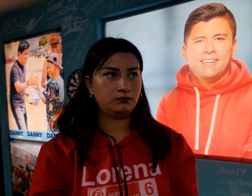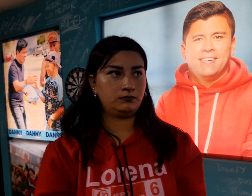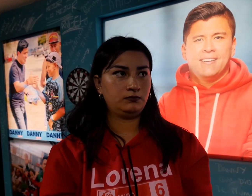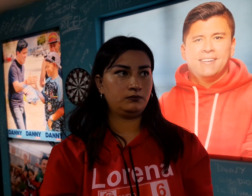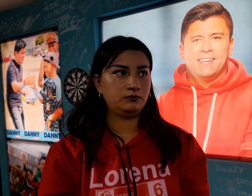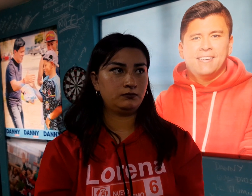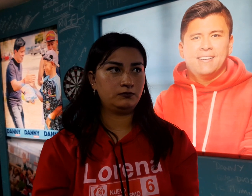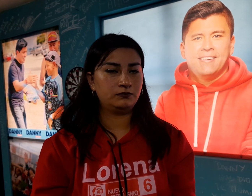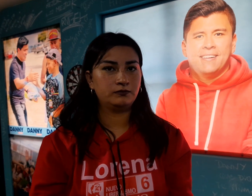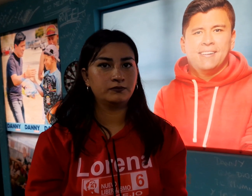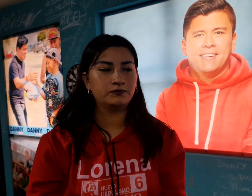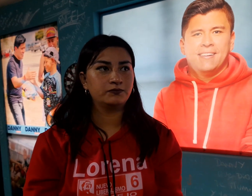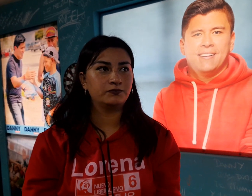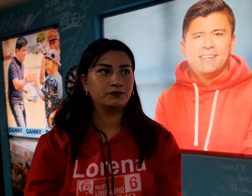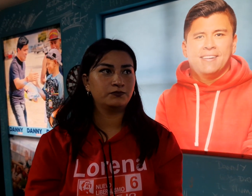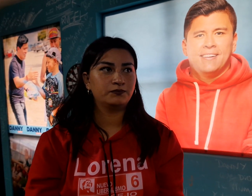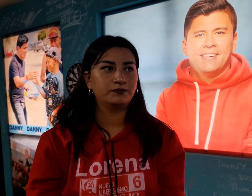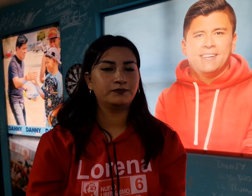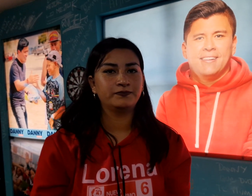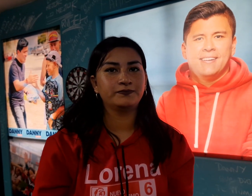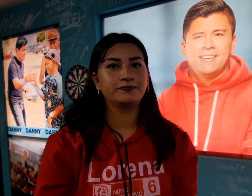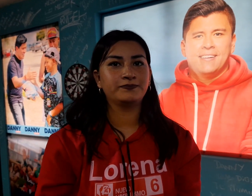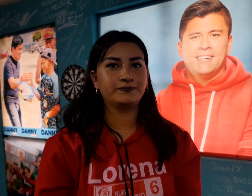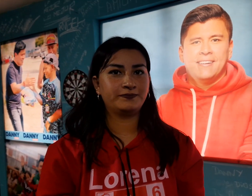de inclusión para poder llegar al consejo?